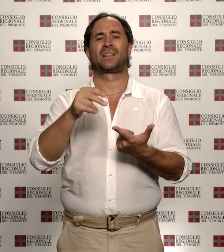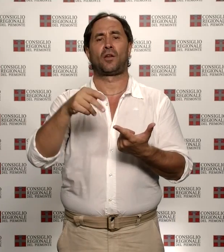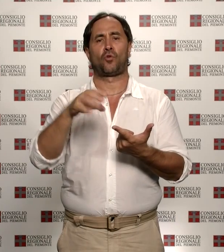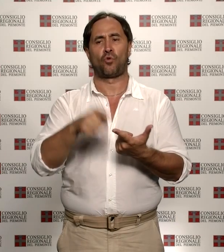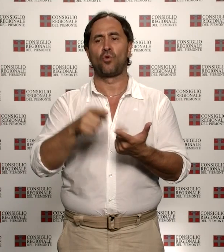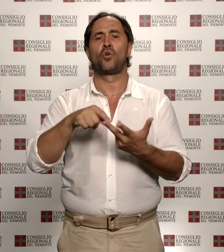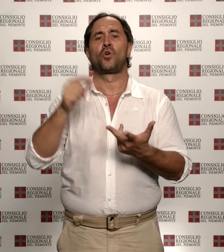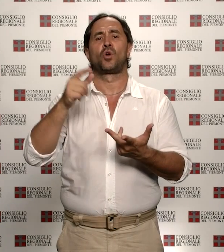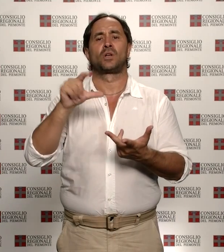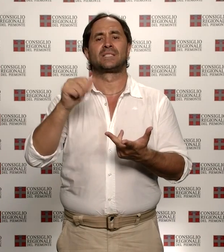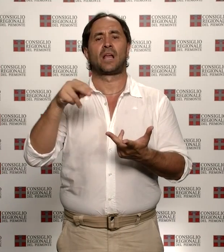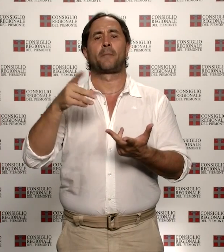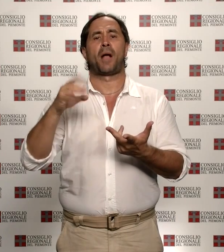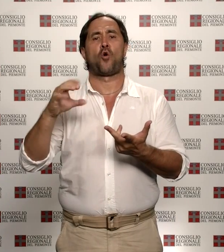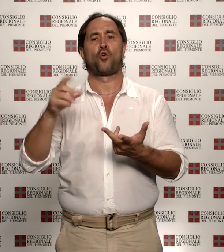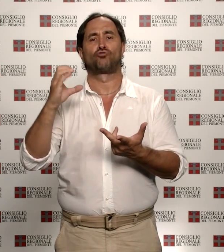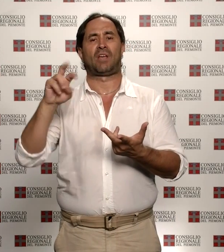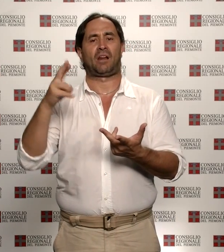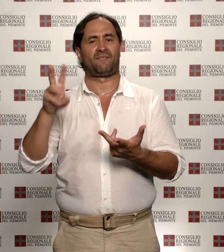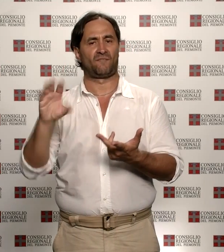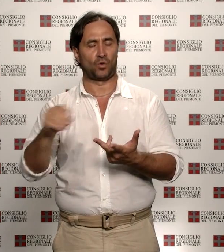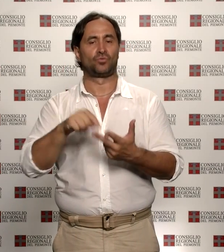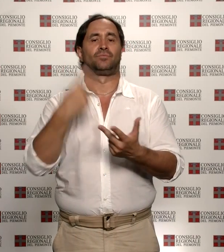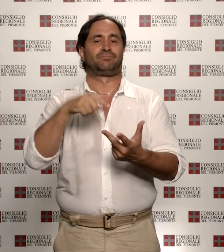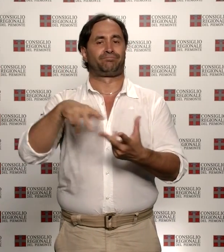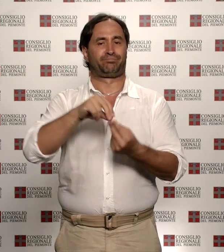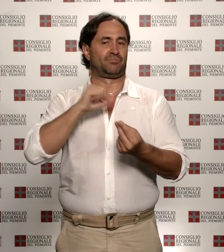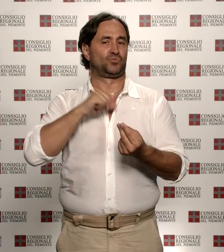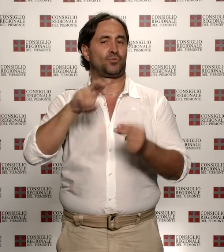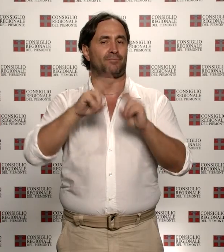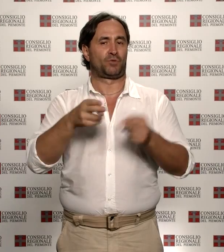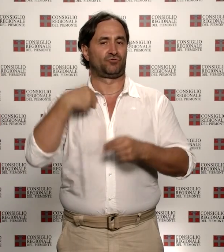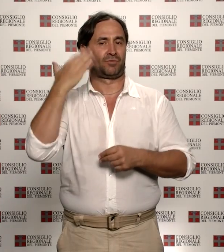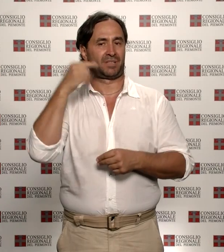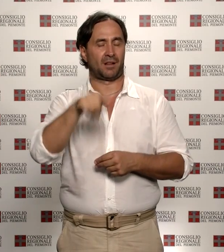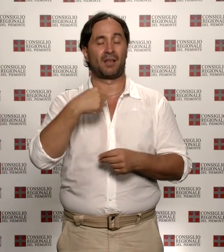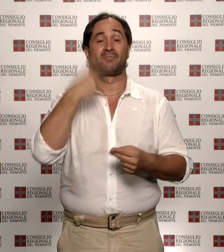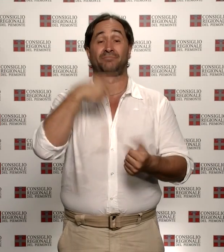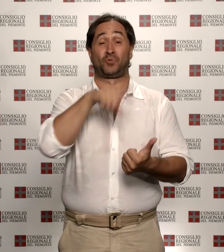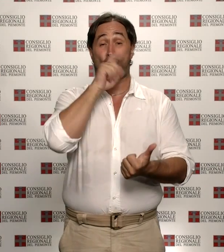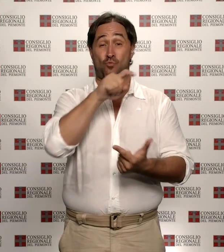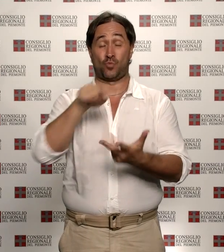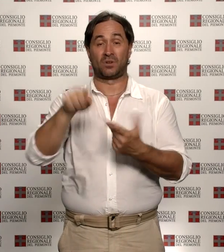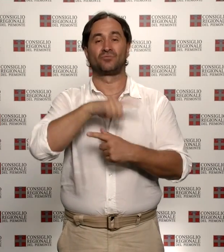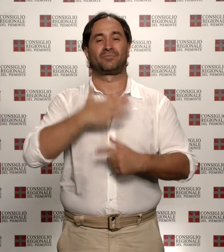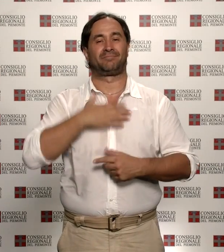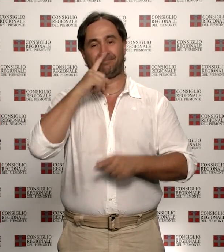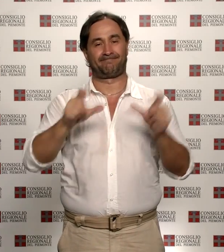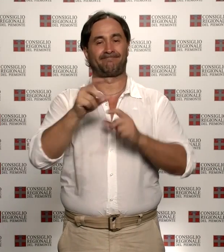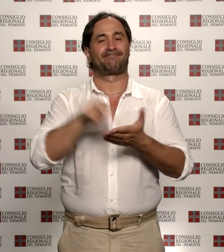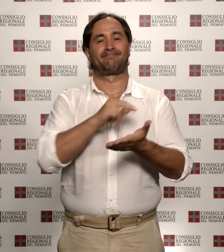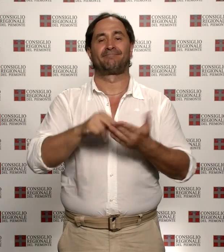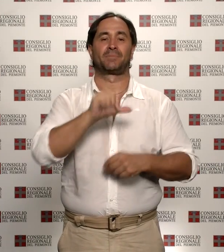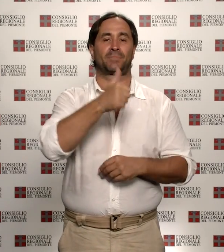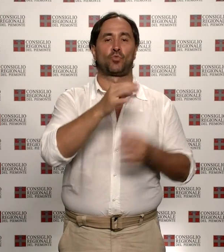Paolo Cervo in provincia di Biella. Il referendum per i cittadini dei tre comuni potrà avvenire tra il 1 ottobre e il